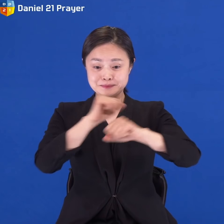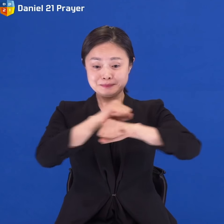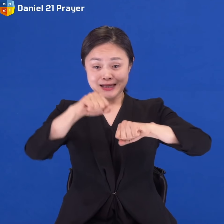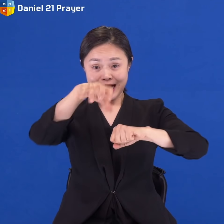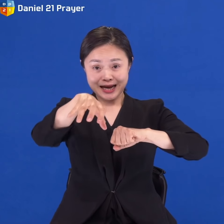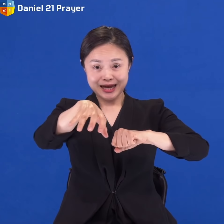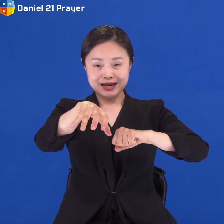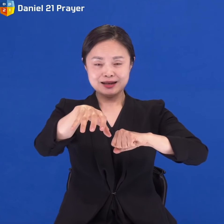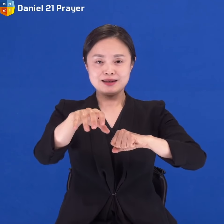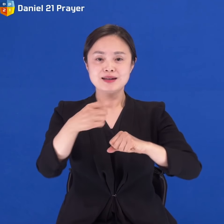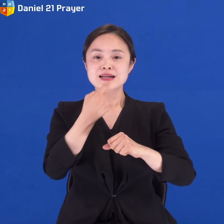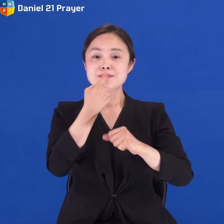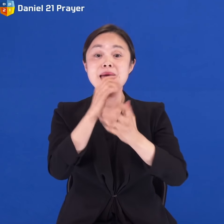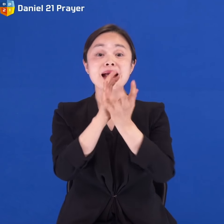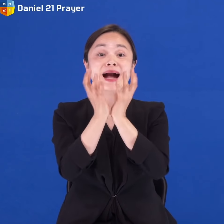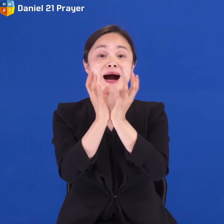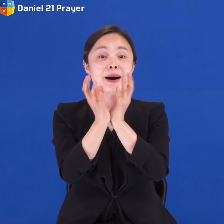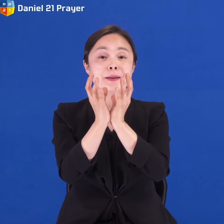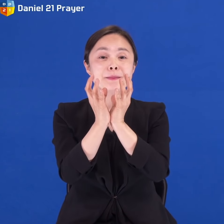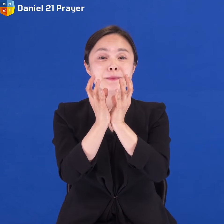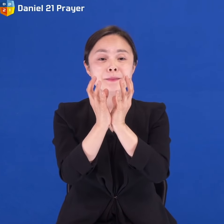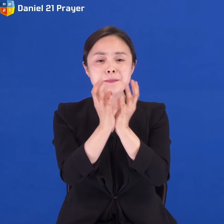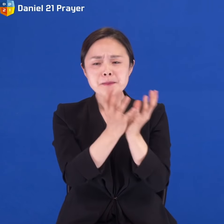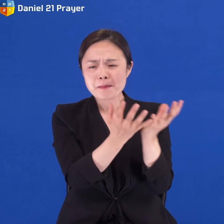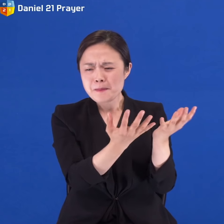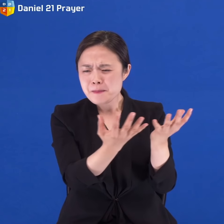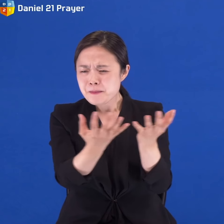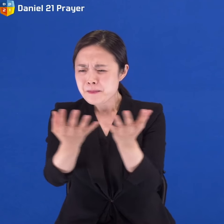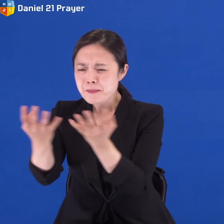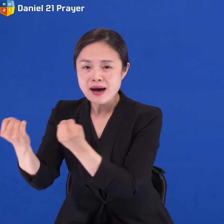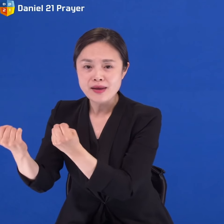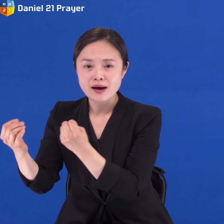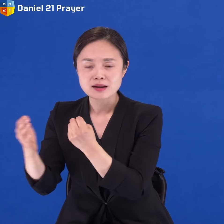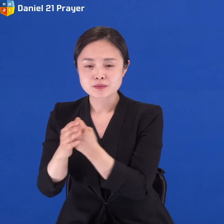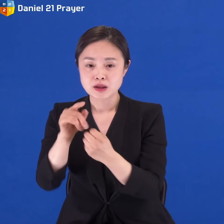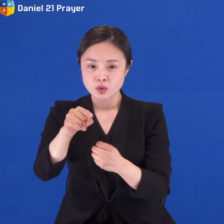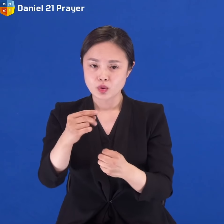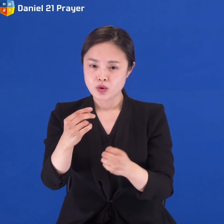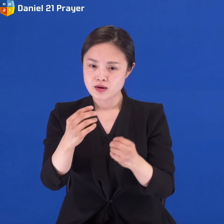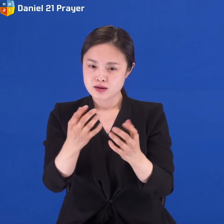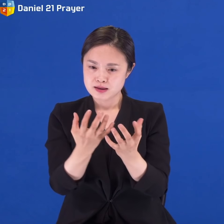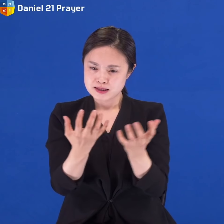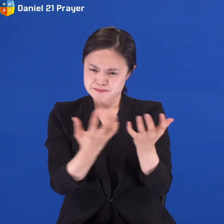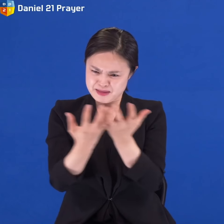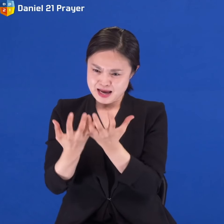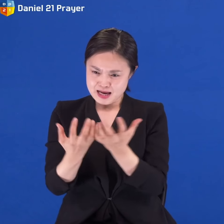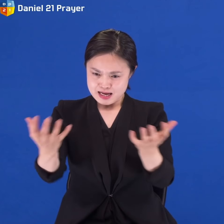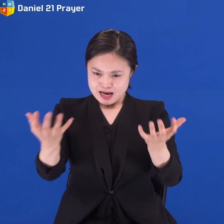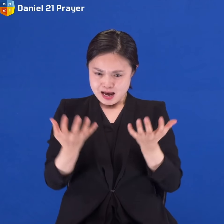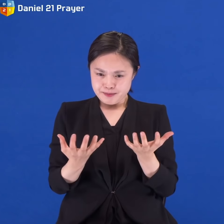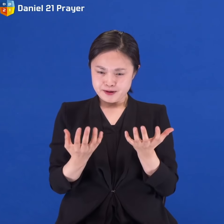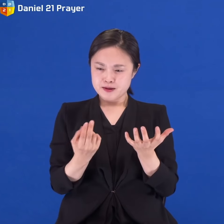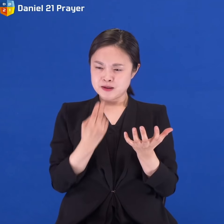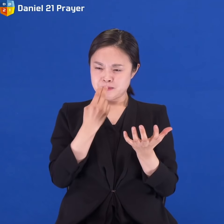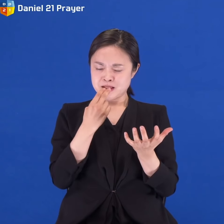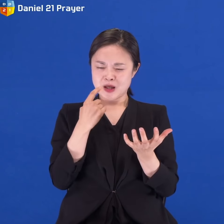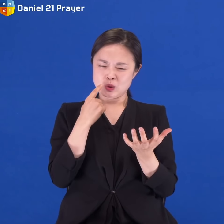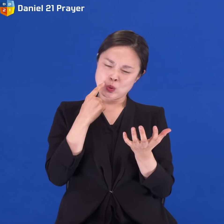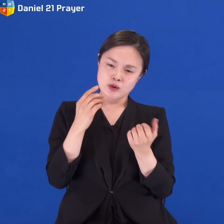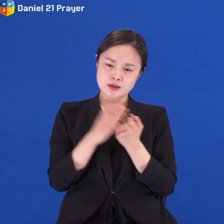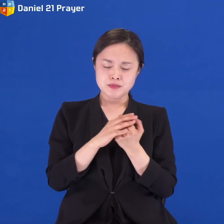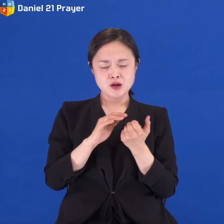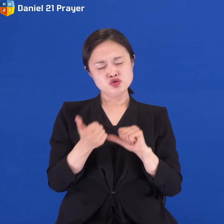강조하셔가지고 그랬는지 그 백합을 가득 방 안에 넣어놓고 그냥 죽어볼까? 이런 생각까지 다 해봤거든요.